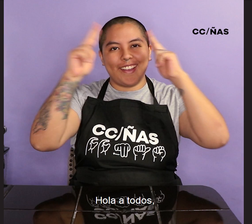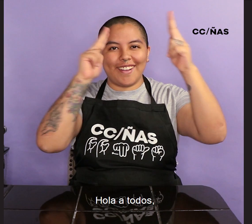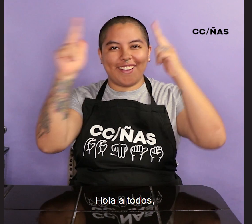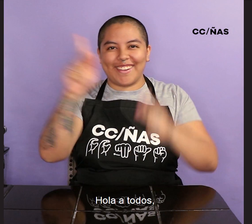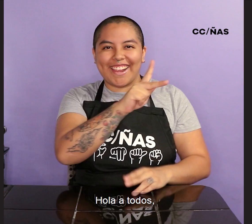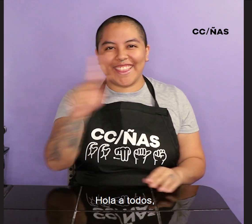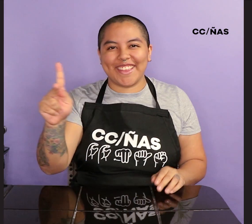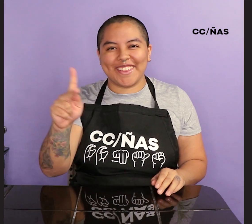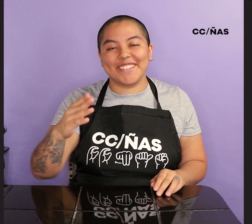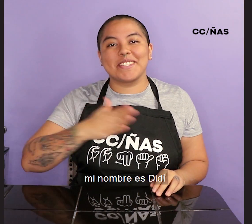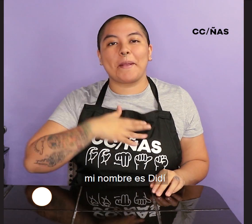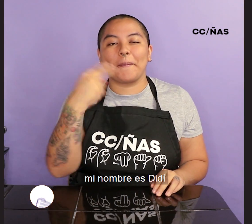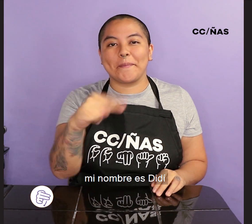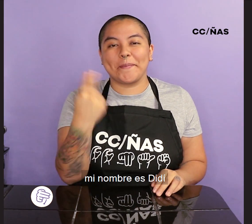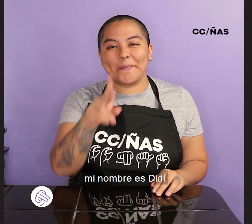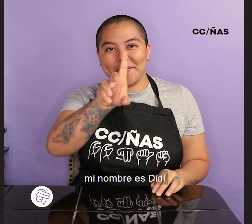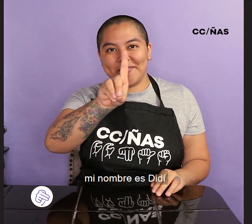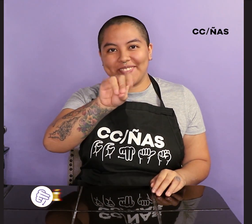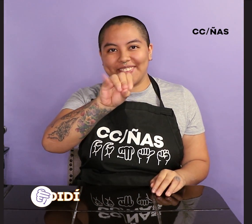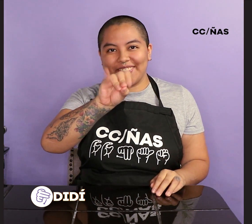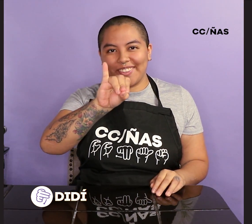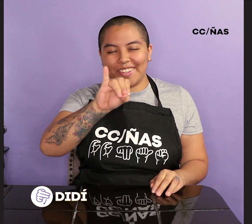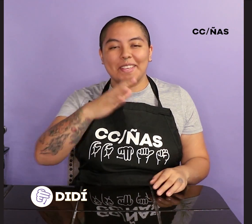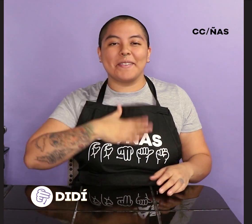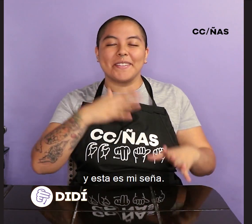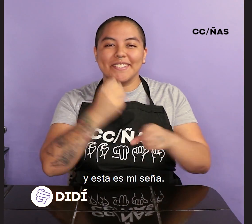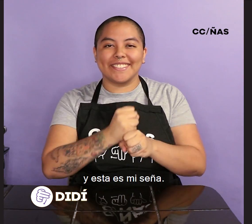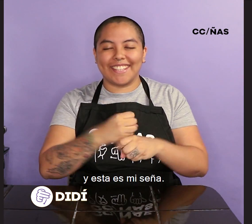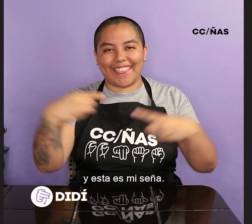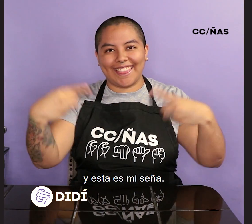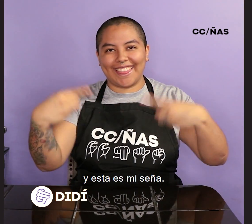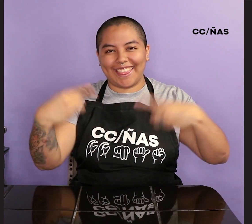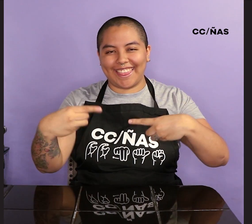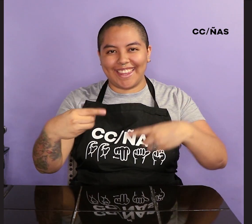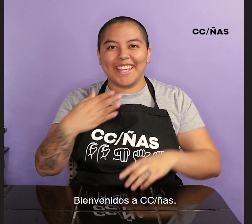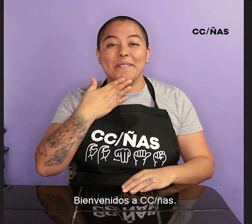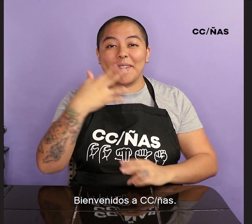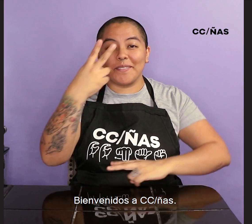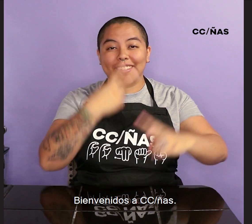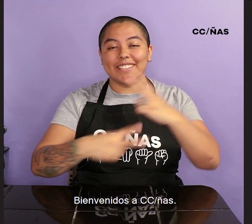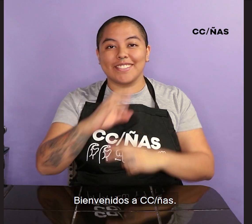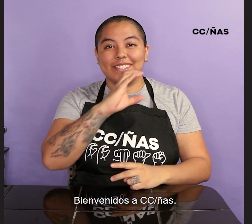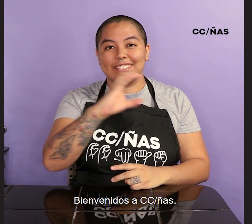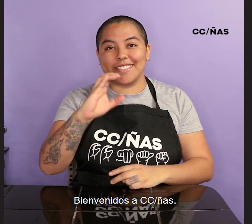¡Hola a todos! Mi nombre es Didi y esta es mi seña. Bienvenidos a Ceseñas.